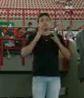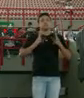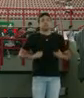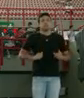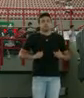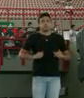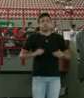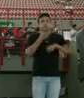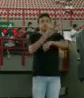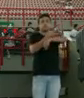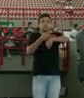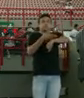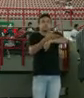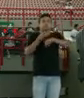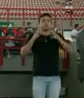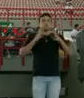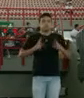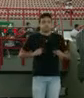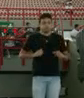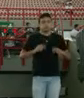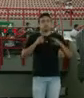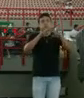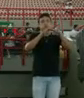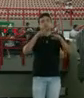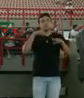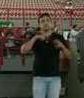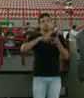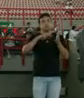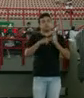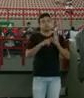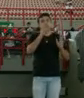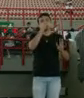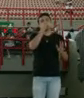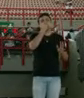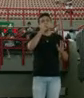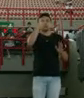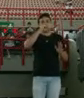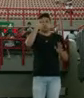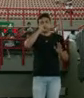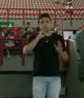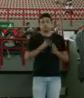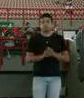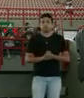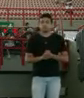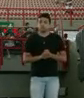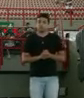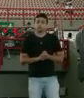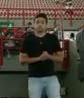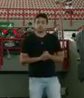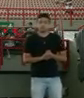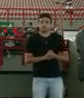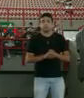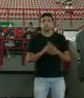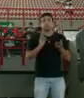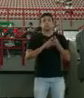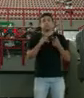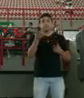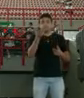Límpida. Porque é sinal de que eu estou bebendo bastante água. Tá certo? Quer saber uma